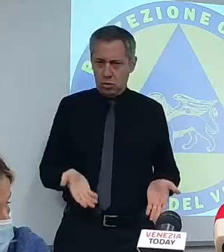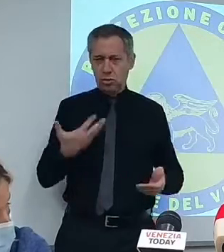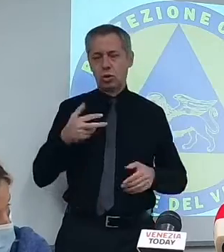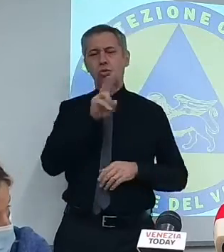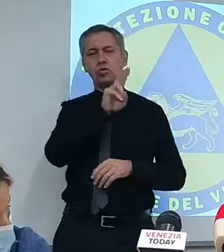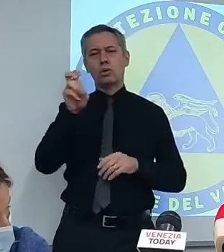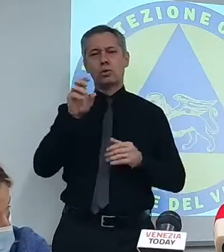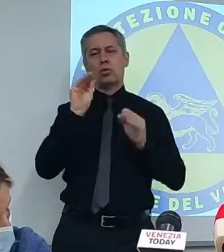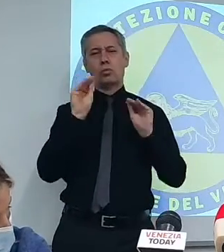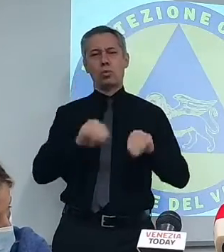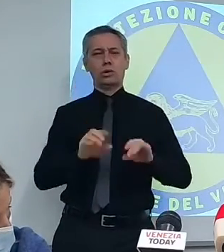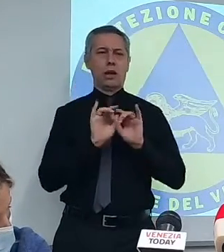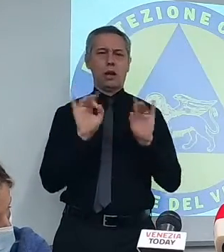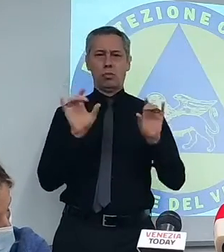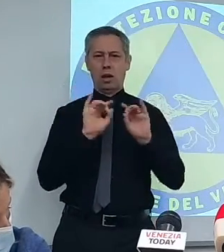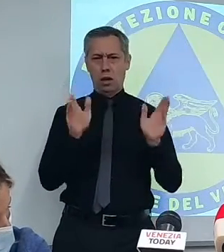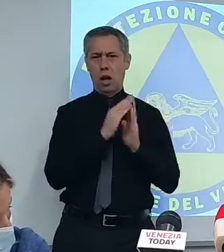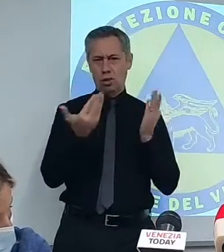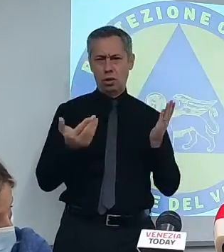penuria di posti in agenda